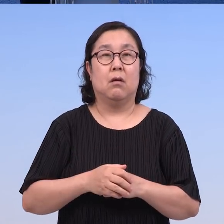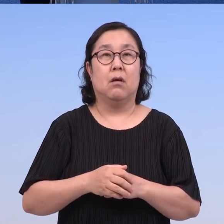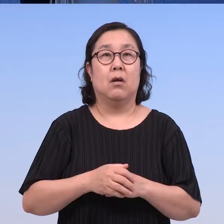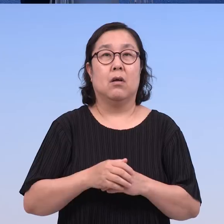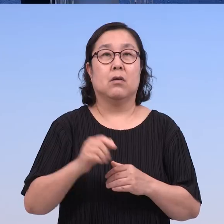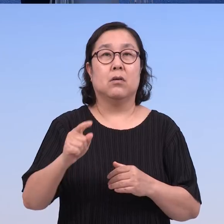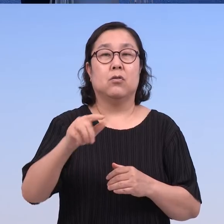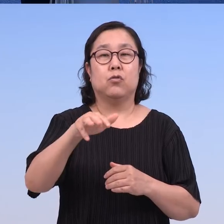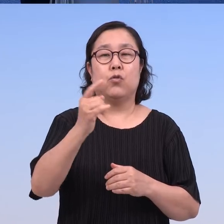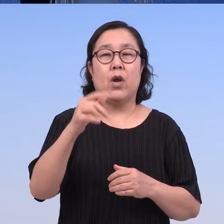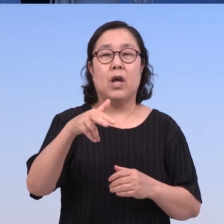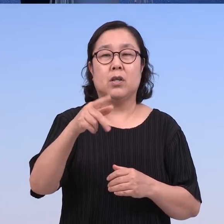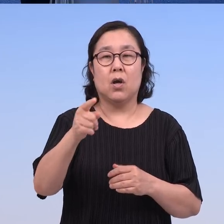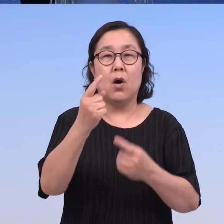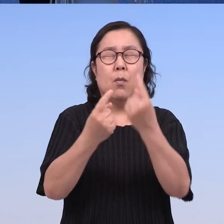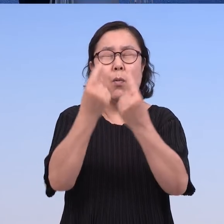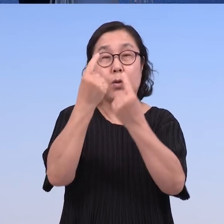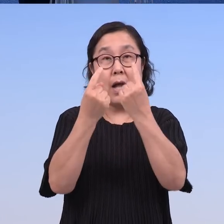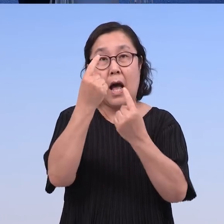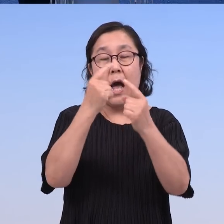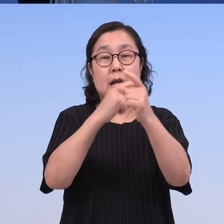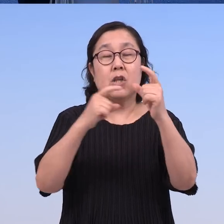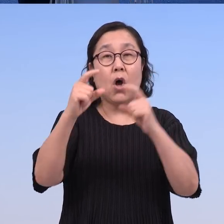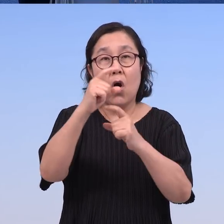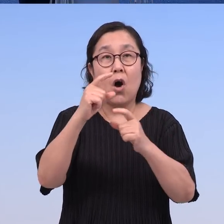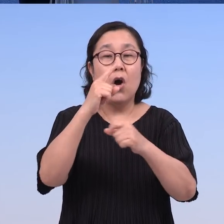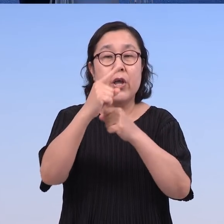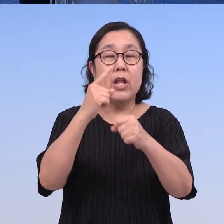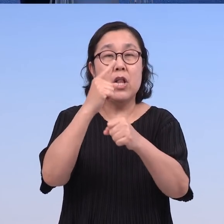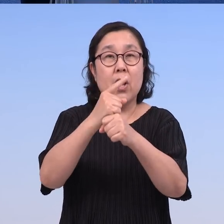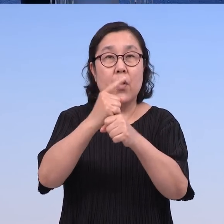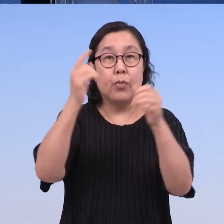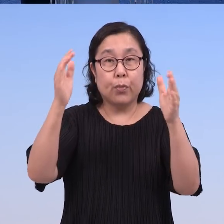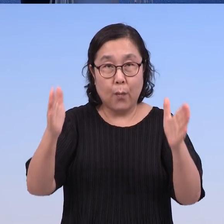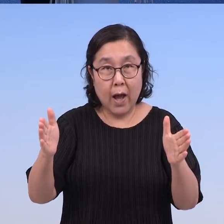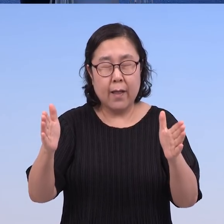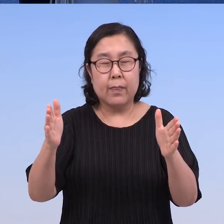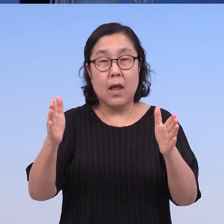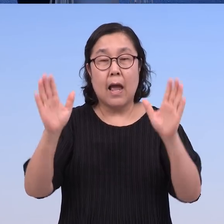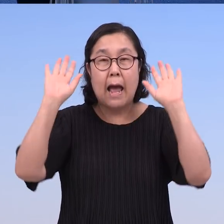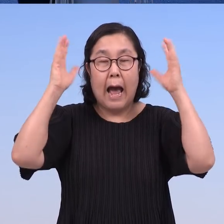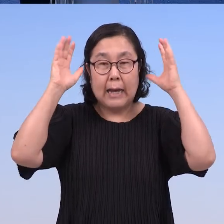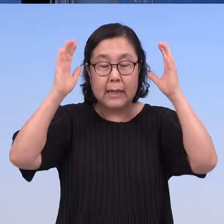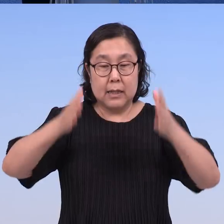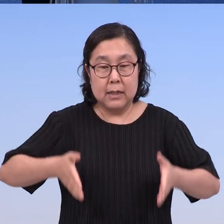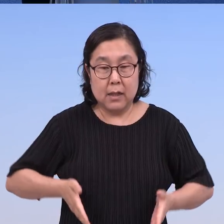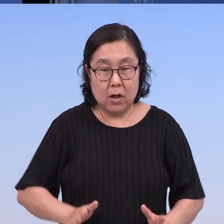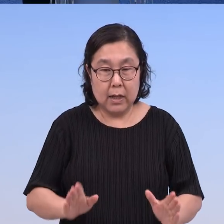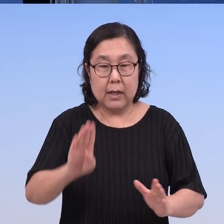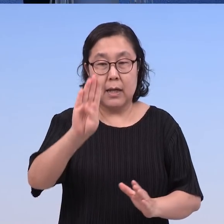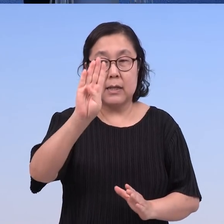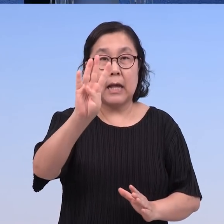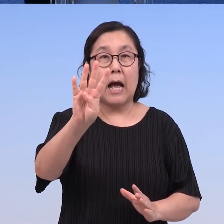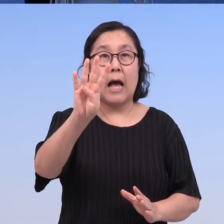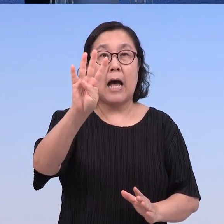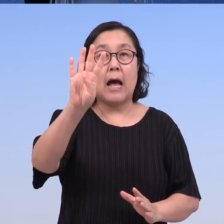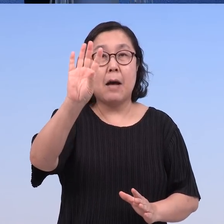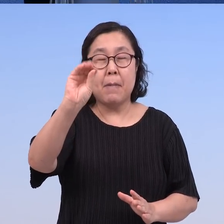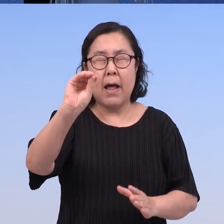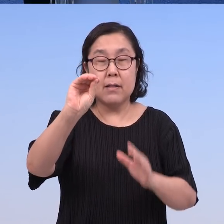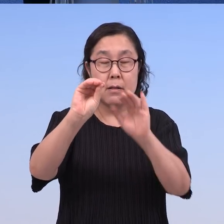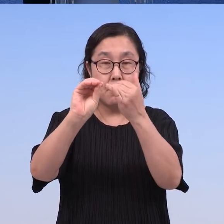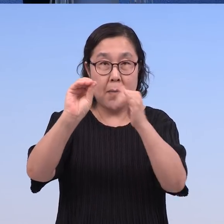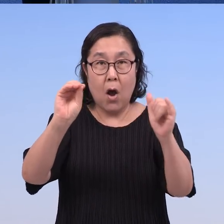그러는데 그 역대 최저였던 작년보다 또 1년 만에 출생아 수가 4만 명 넘게